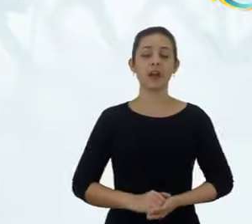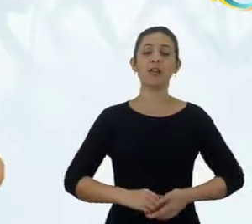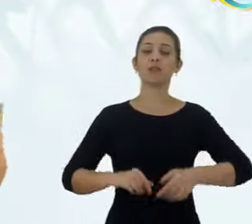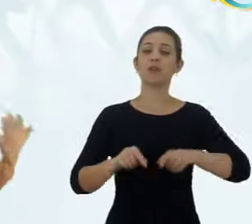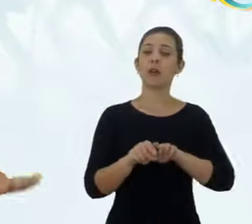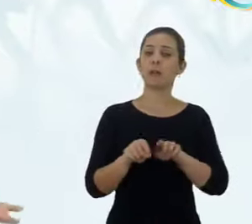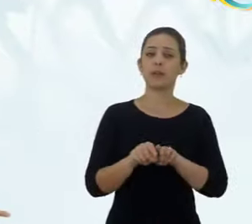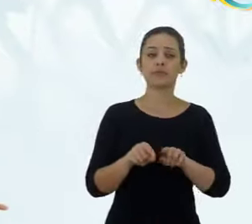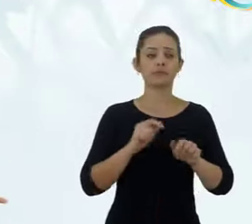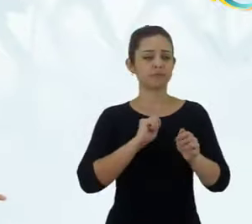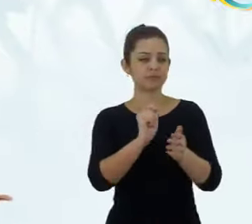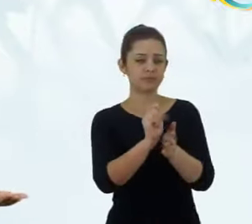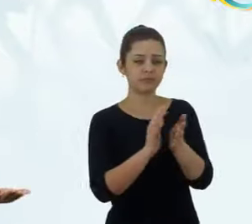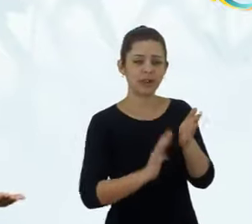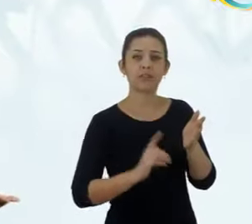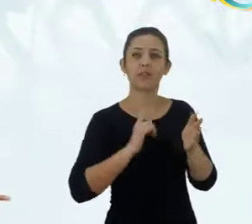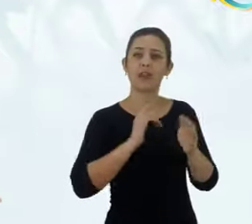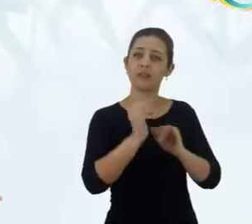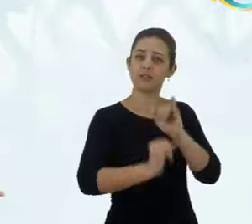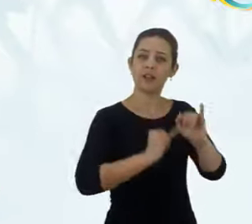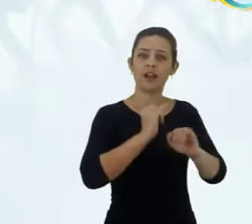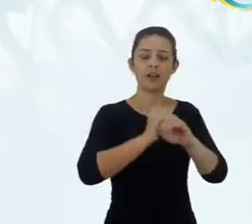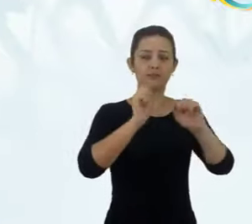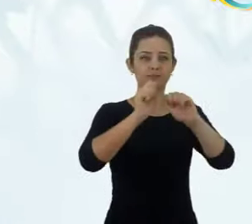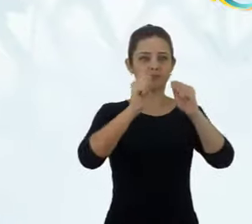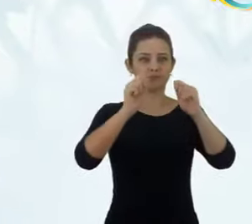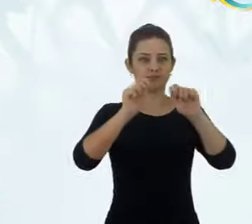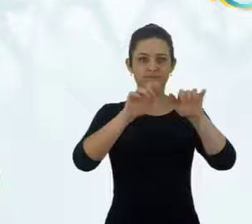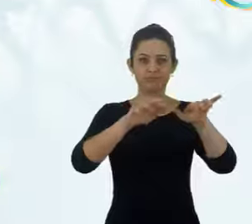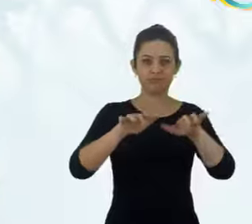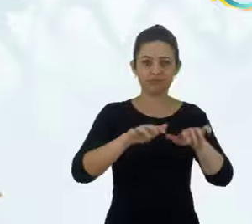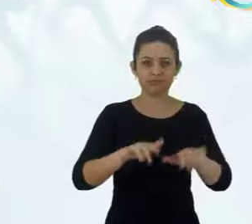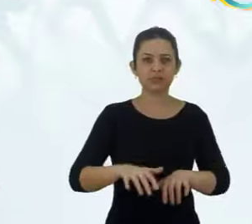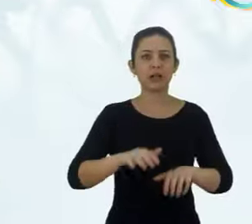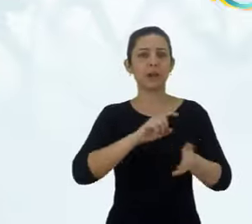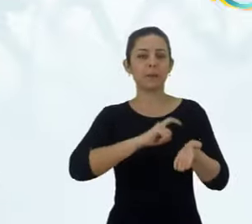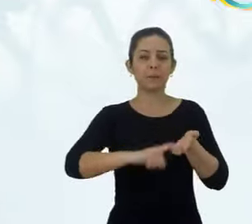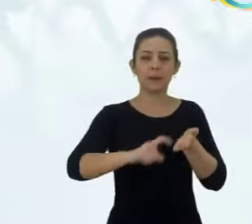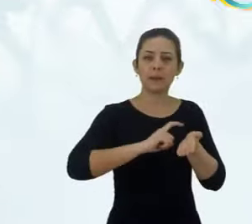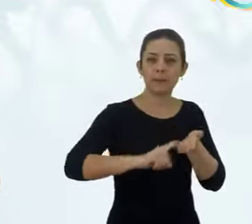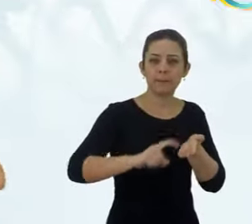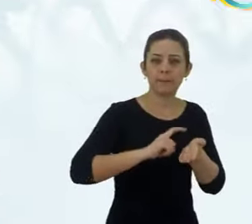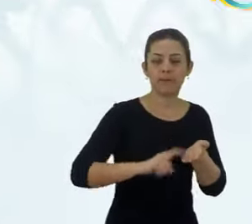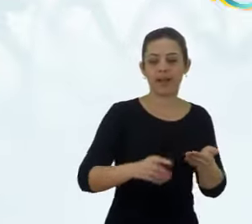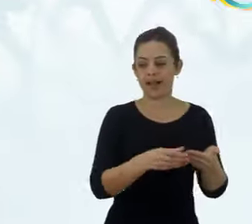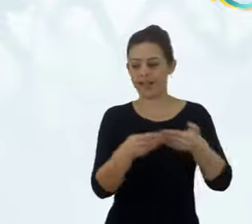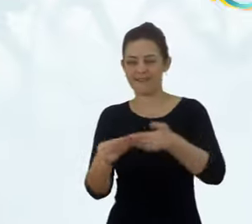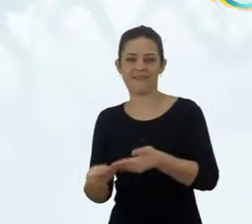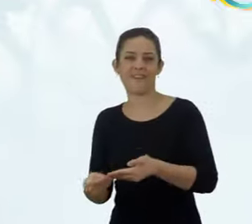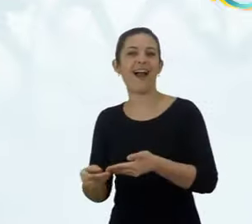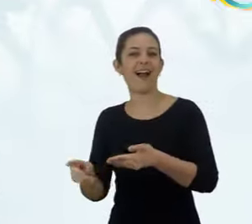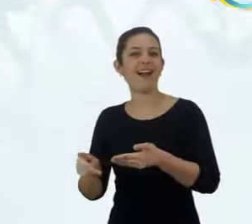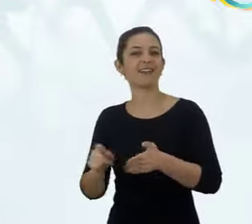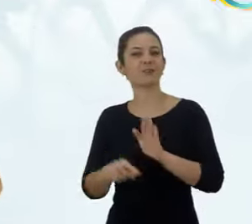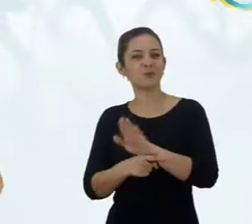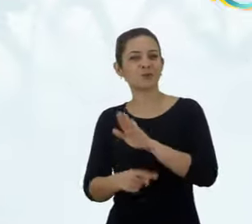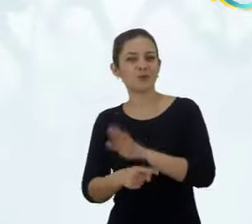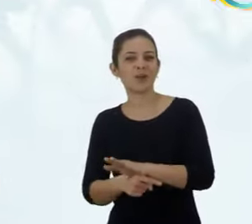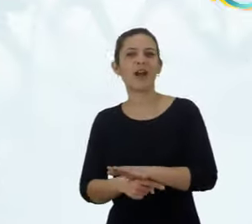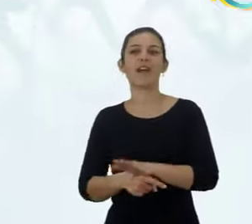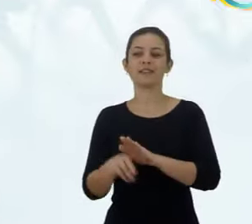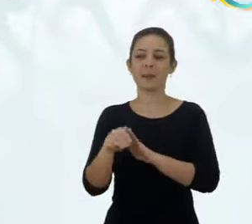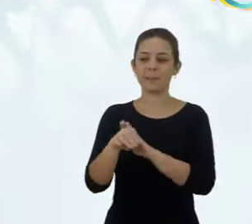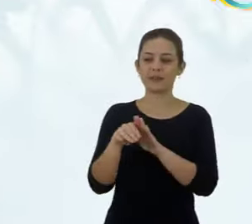maior. Tem infinitas atividades dentro da internet, onde você pode estar imprimindo e estar levando para a sala de aula